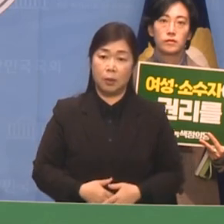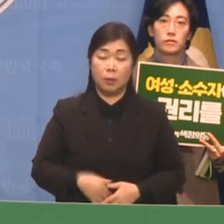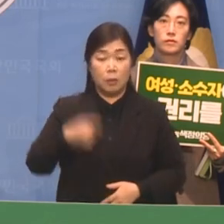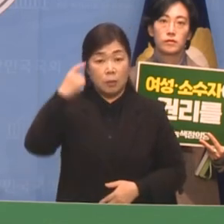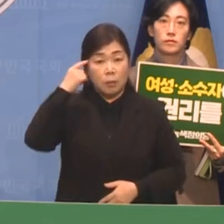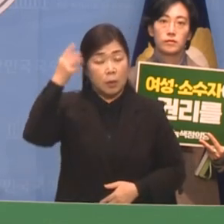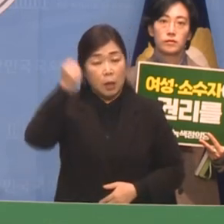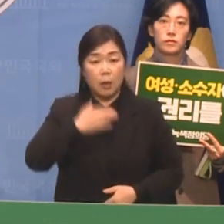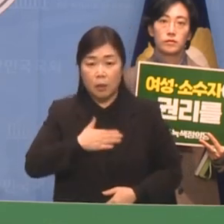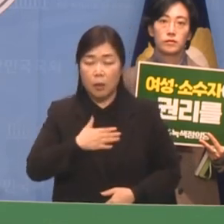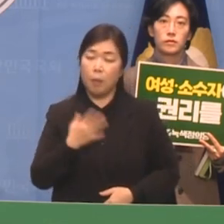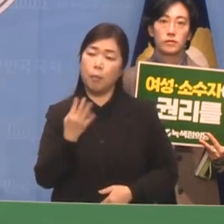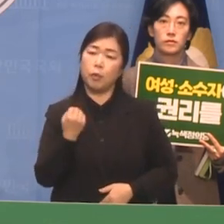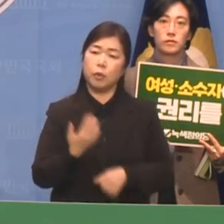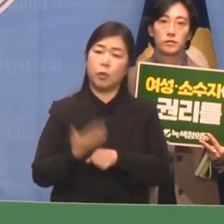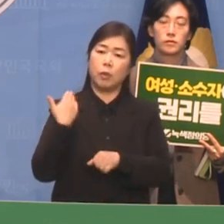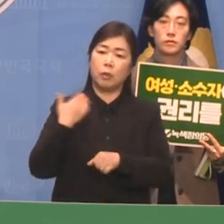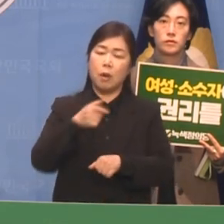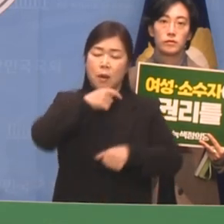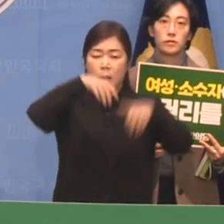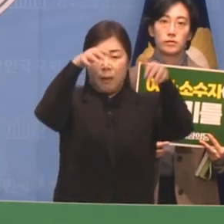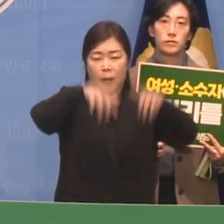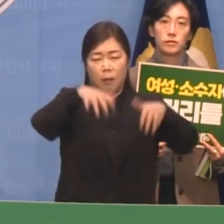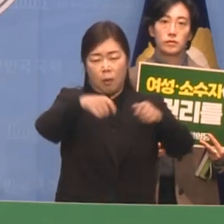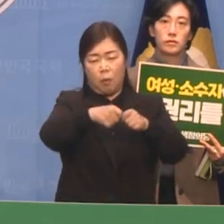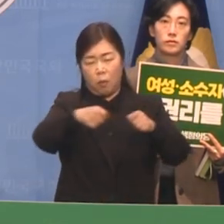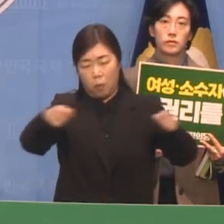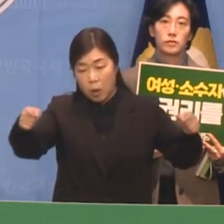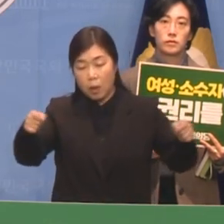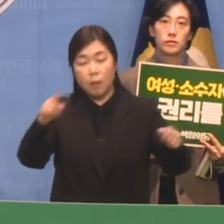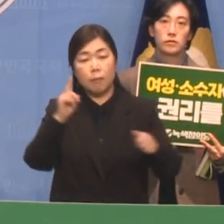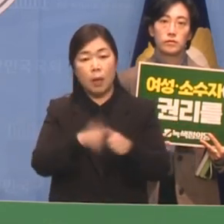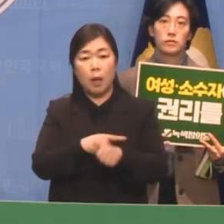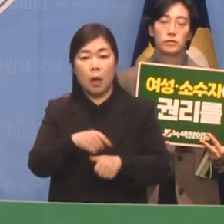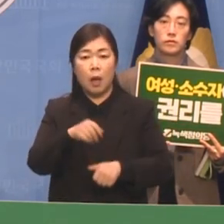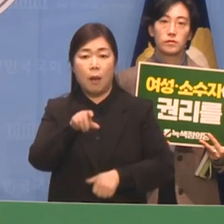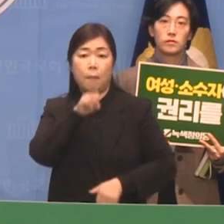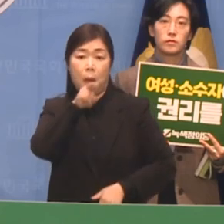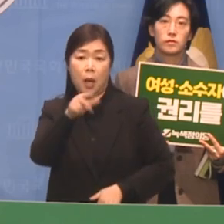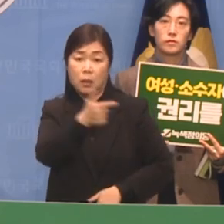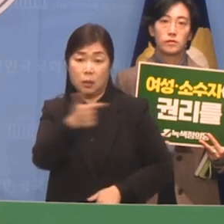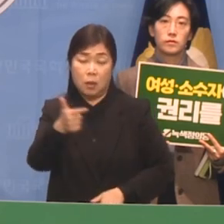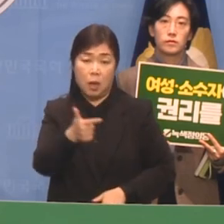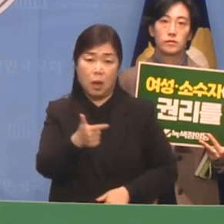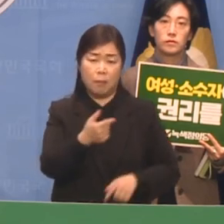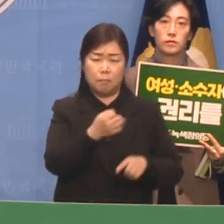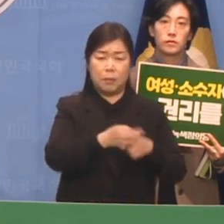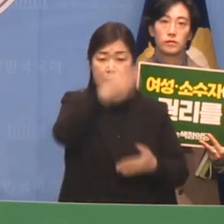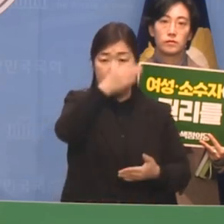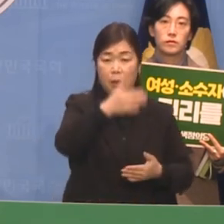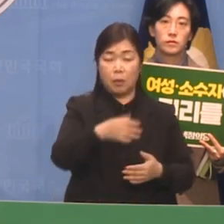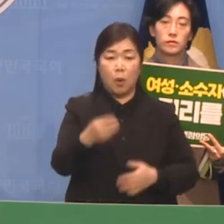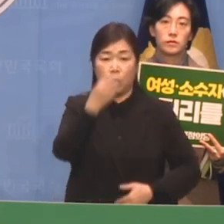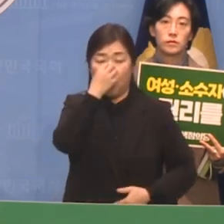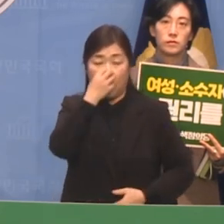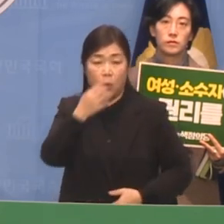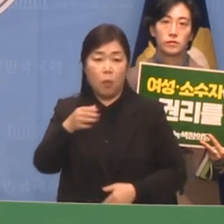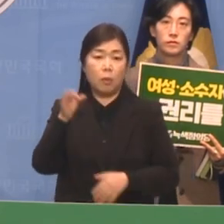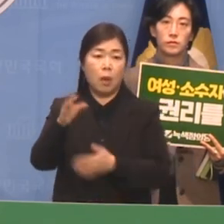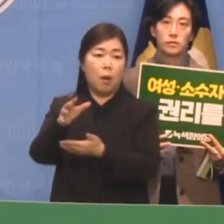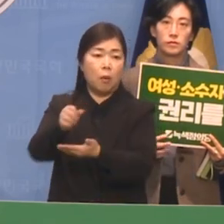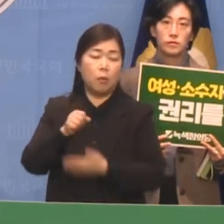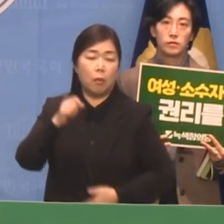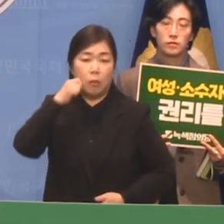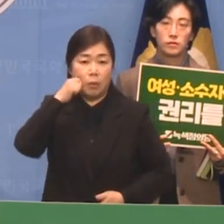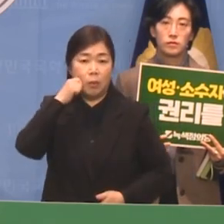기억나시죠? 몇 년 전에도 긴 장마로 인해 대파가 금값이 되고 토마토도 수급이 어려워졌습니다.